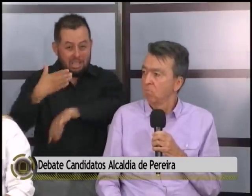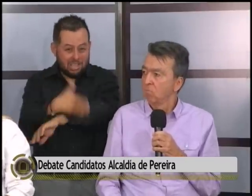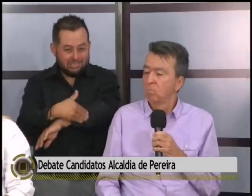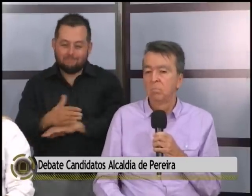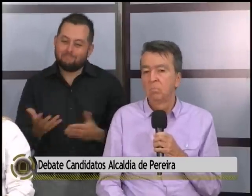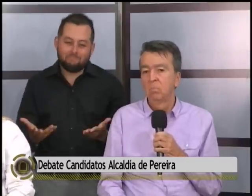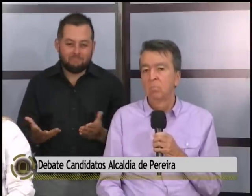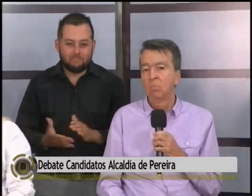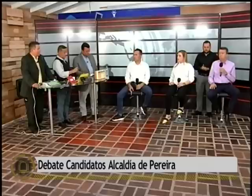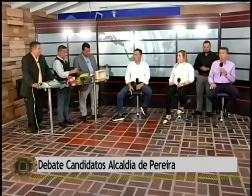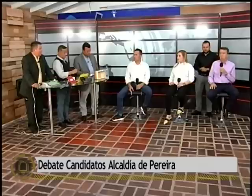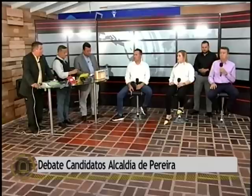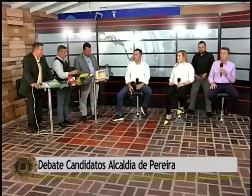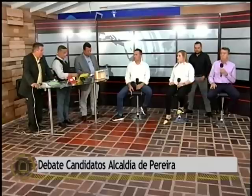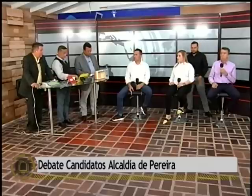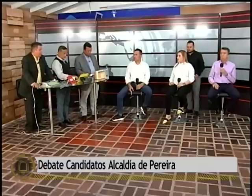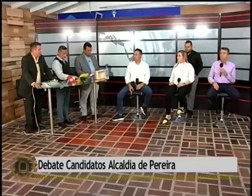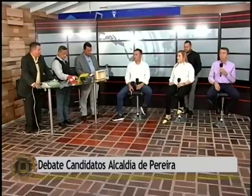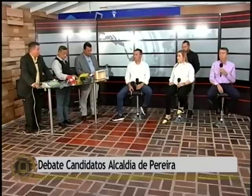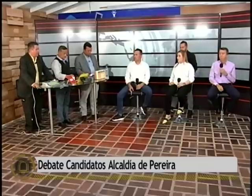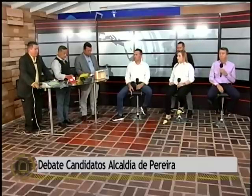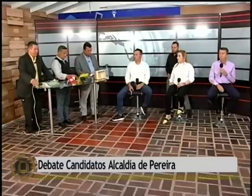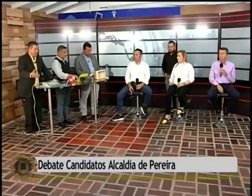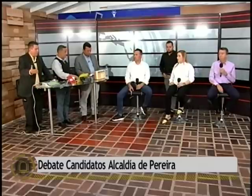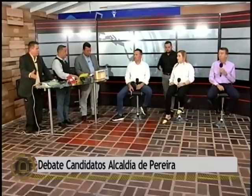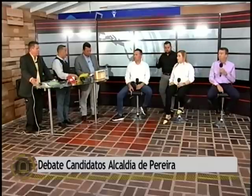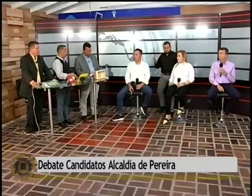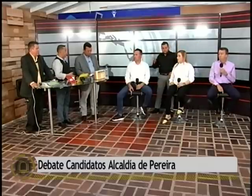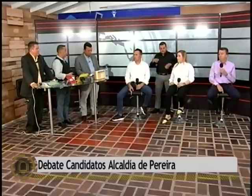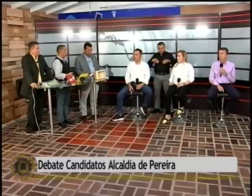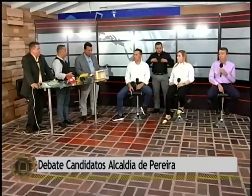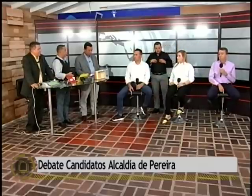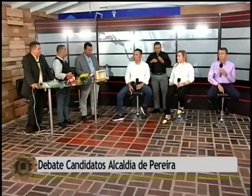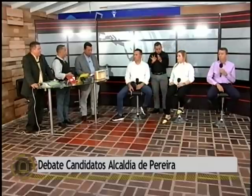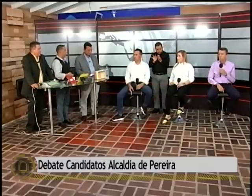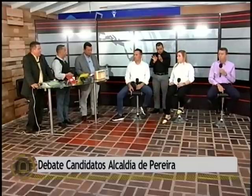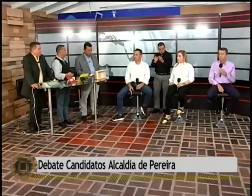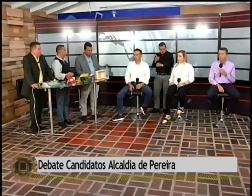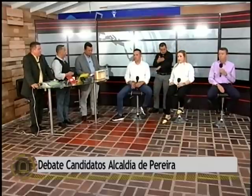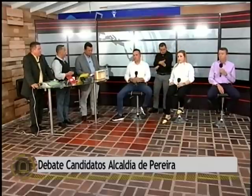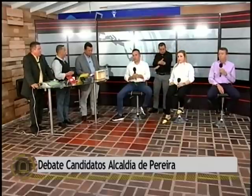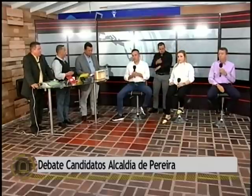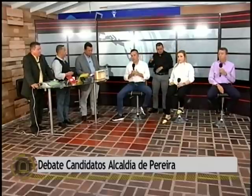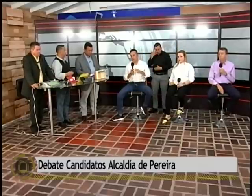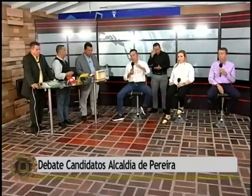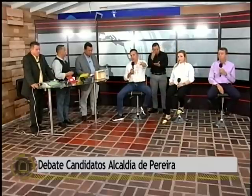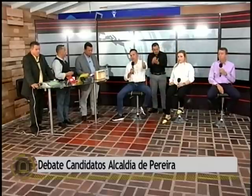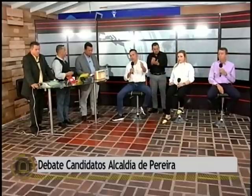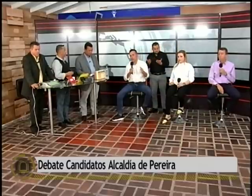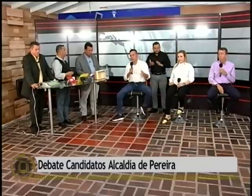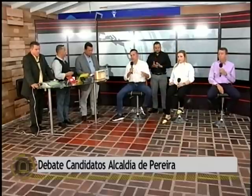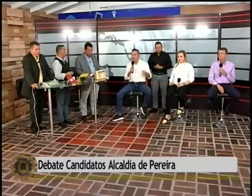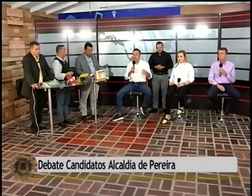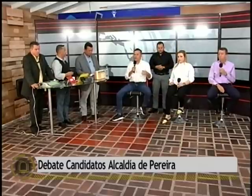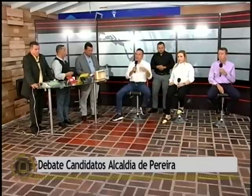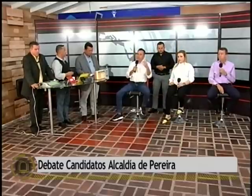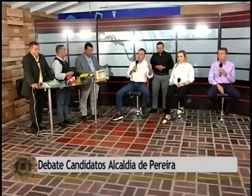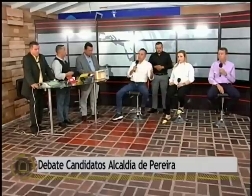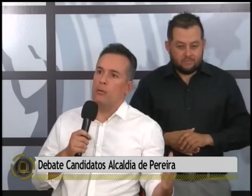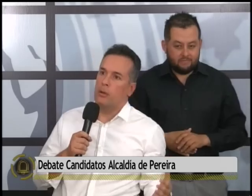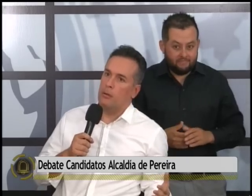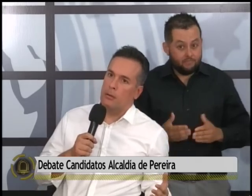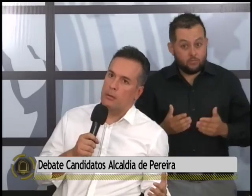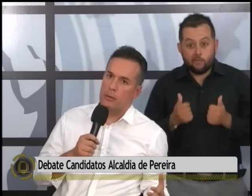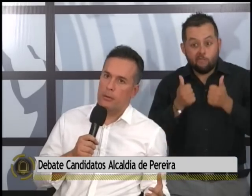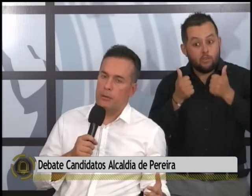calle. Mauricio Salazar, ¿qué opina usted de la decisión de la Corte de permitir el consumo de estupefacientes en la vía pública? Álvaro, pues, eso no es